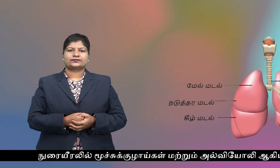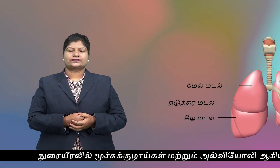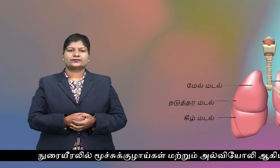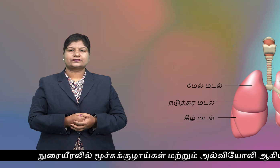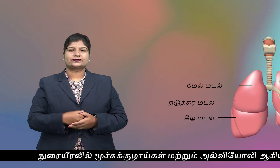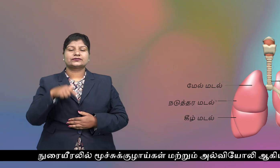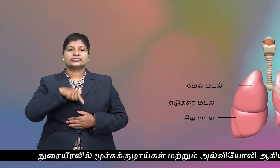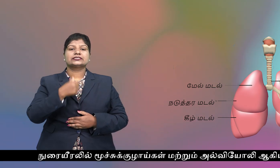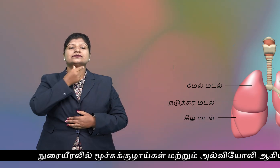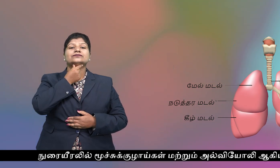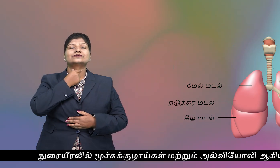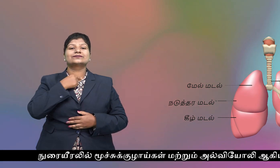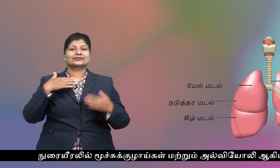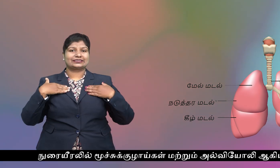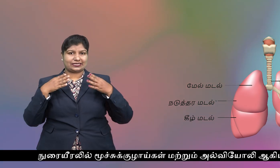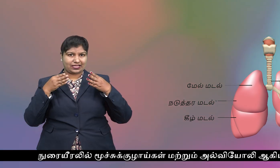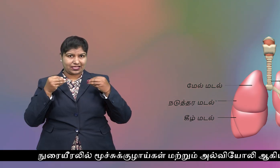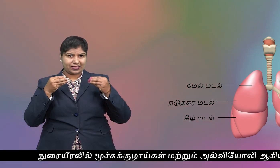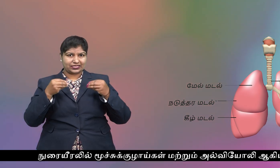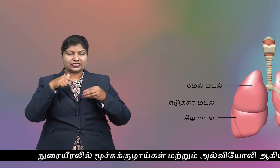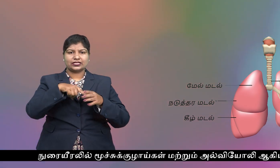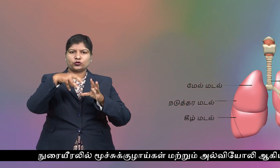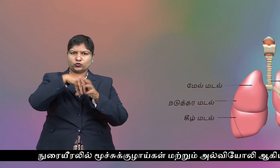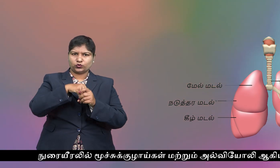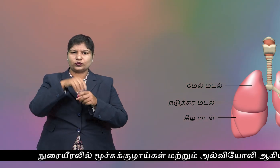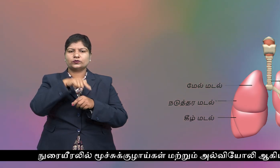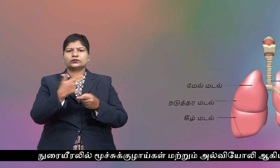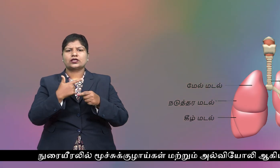நுரையீரலில் மூச்சு குழாய்கள் மற்றும் அல்வியோலி ஆகியவை அடங்கும்.